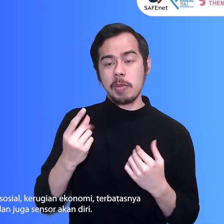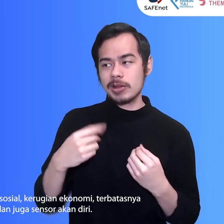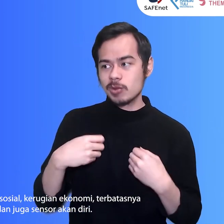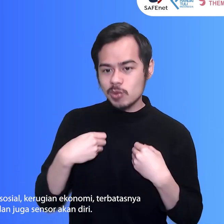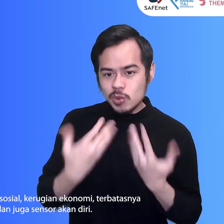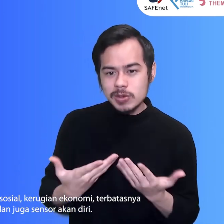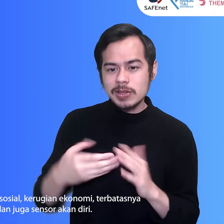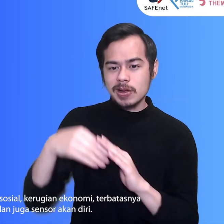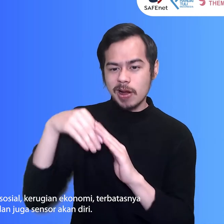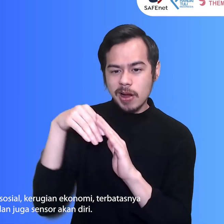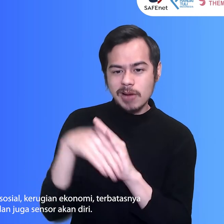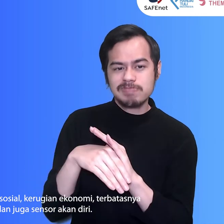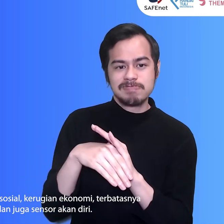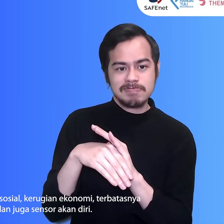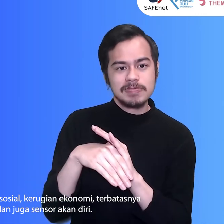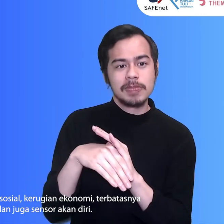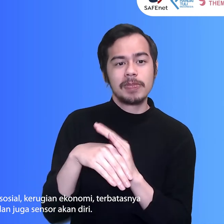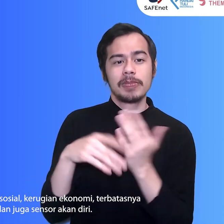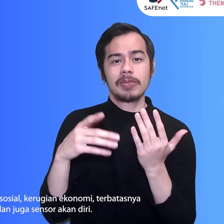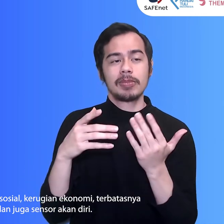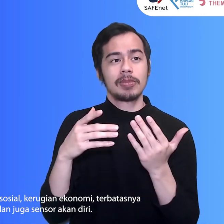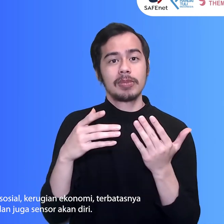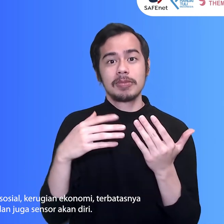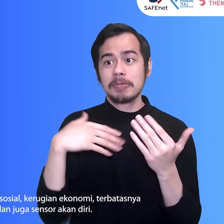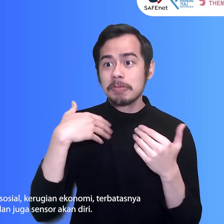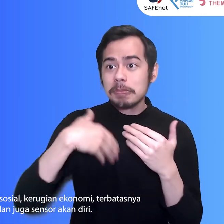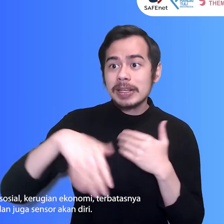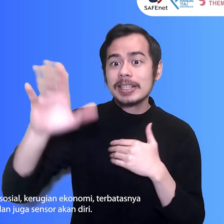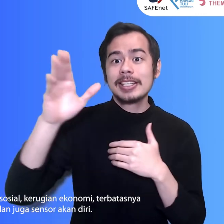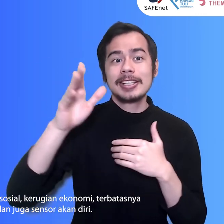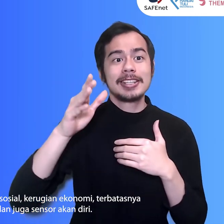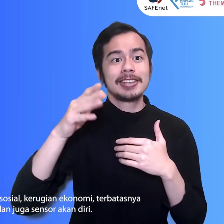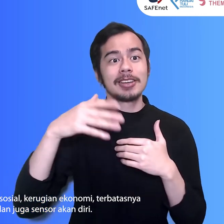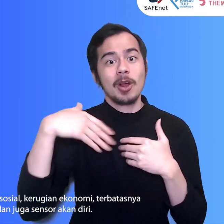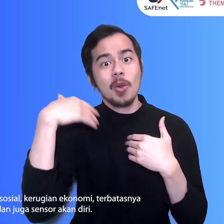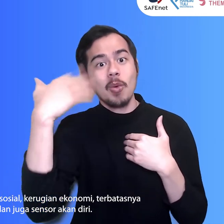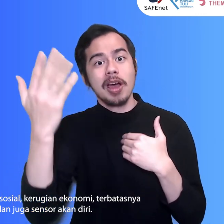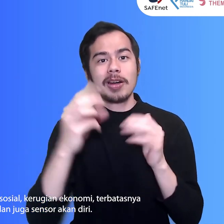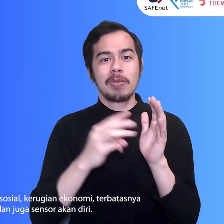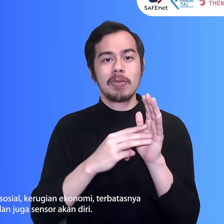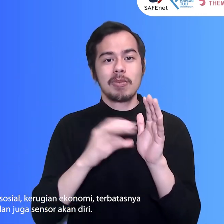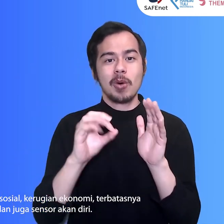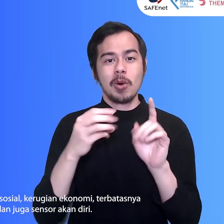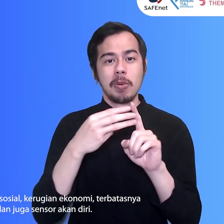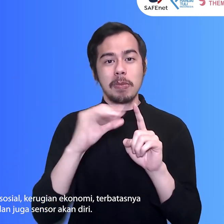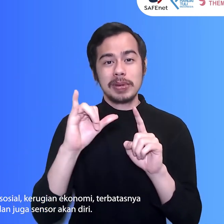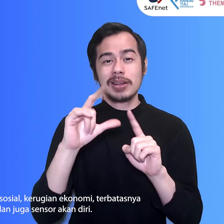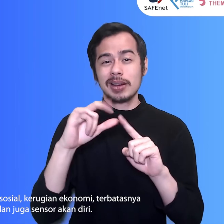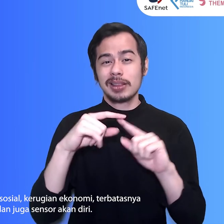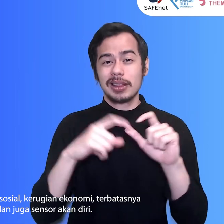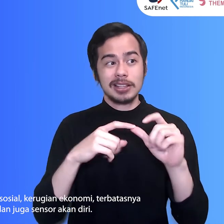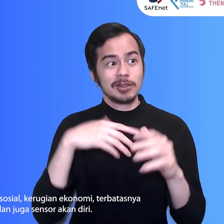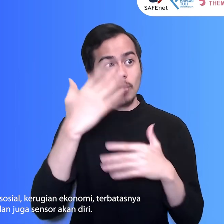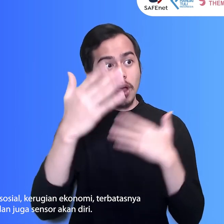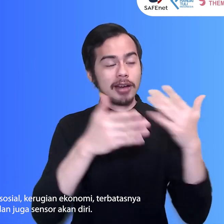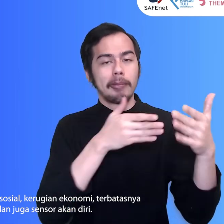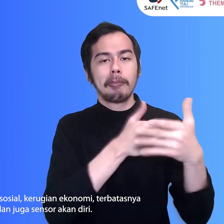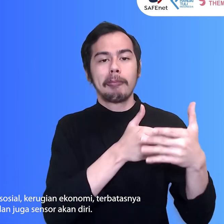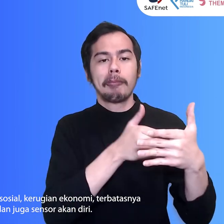Hai keterasingan sosial Hai kerugian ekonomi Hai terbatas ya mobilitas